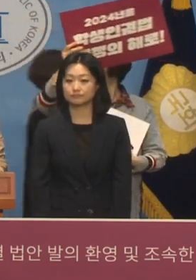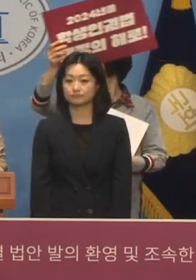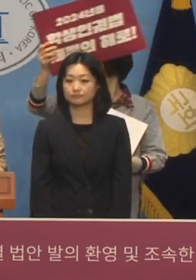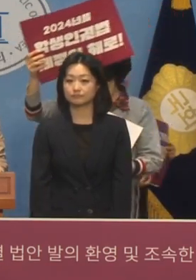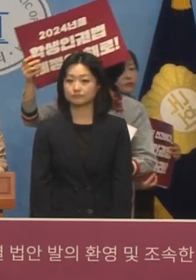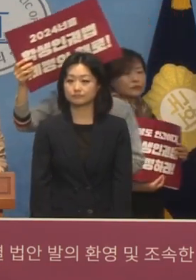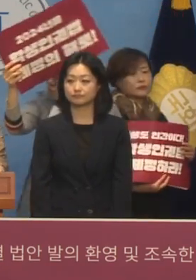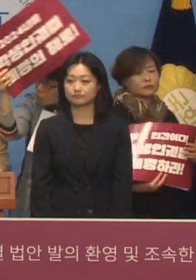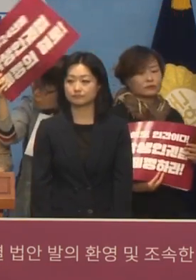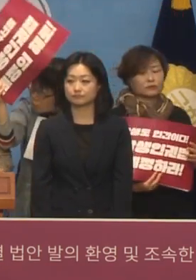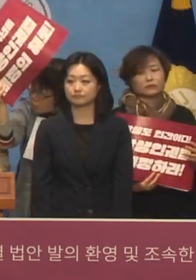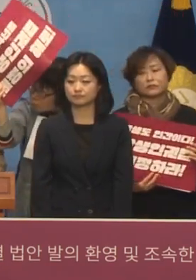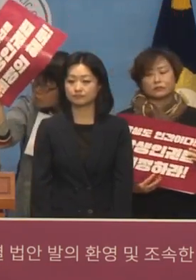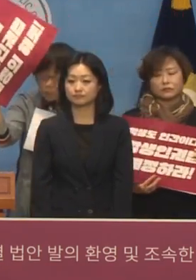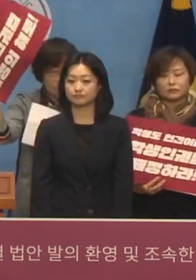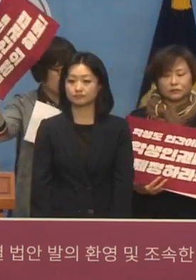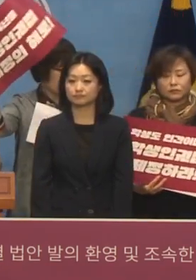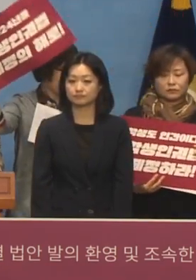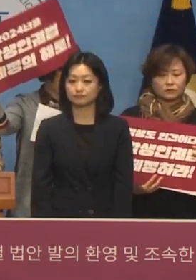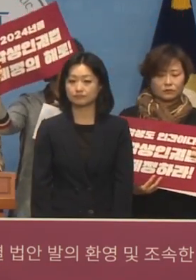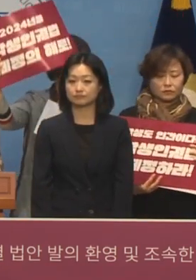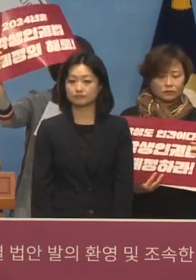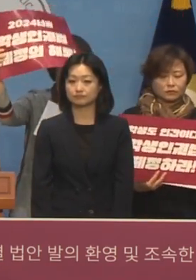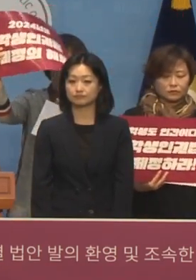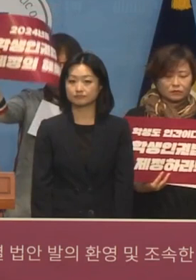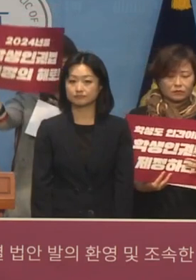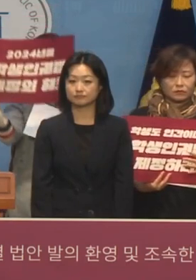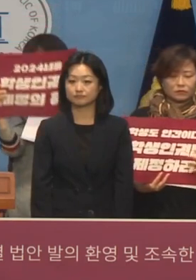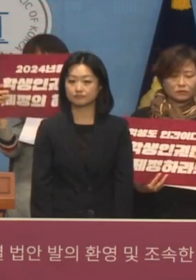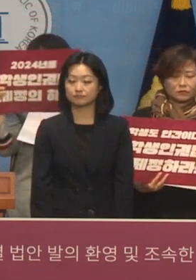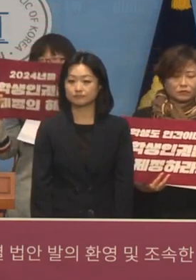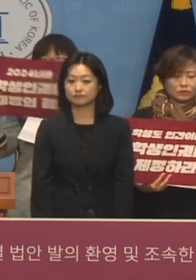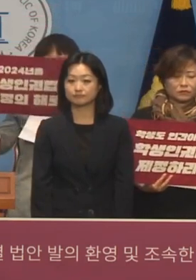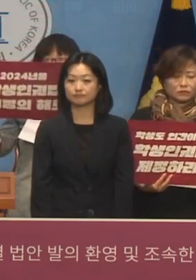가급적 붙어서 네. 이거 다